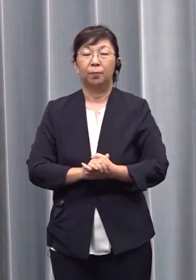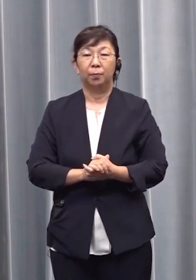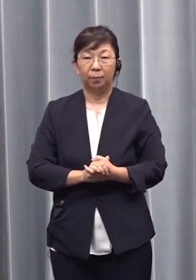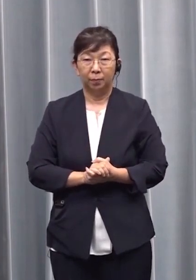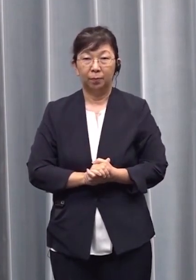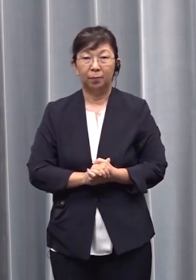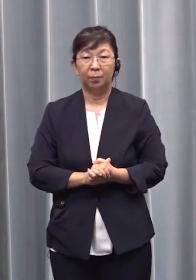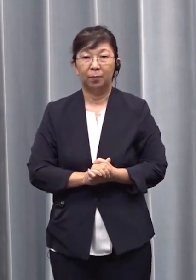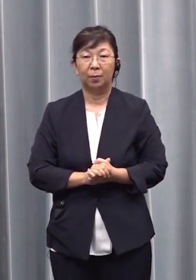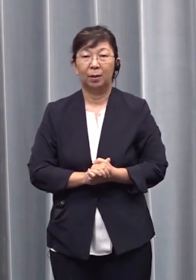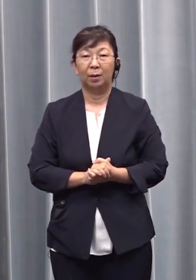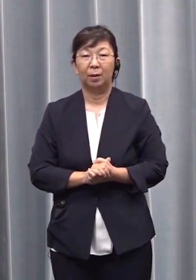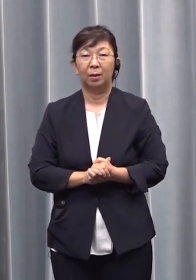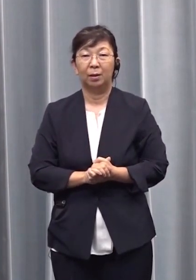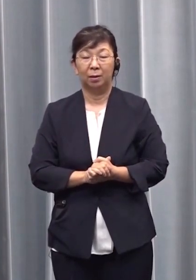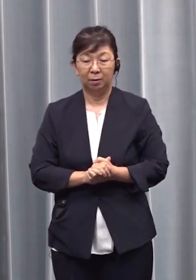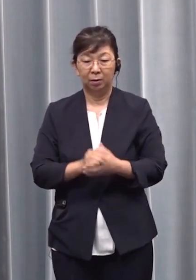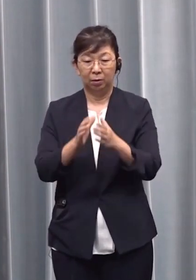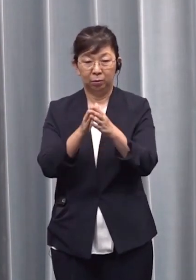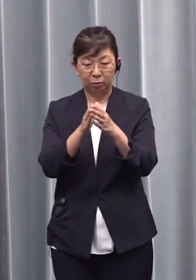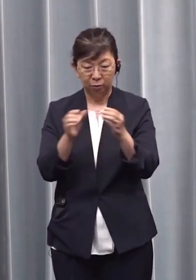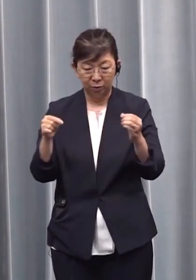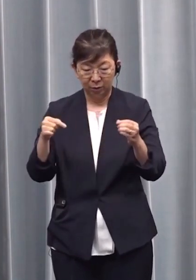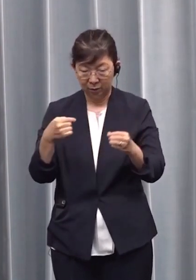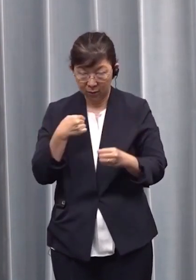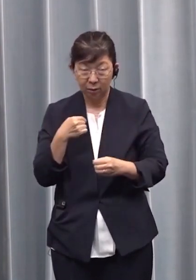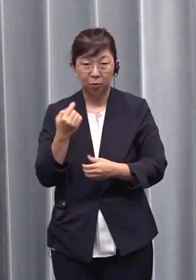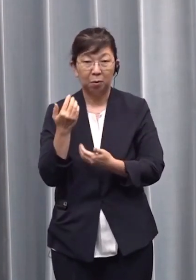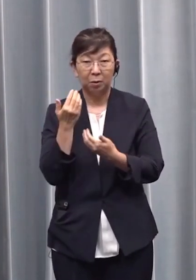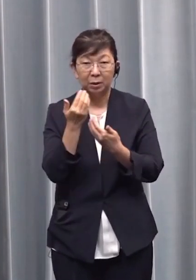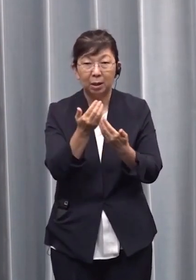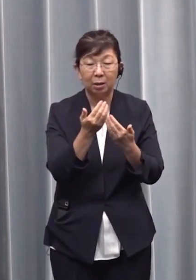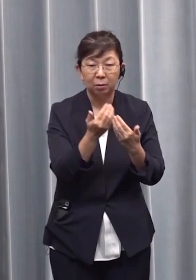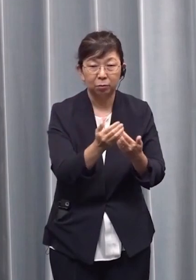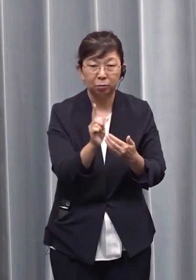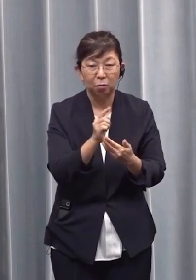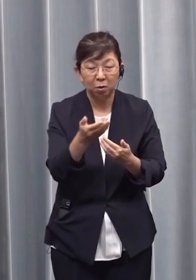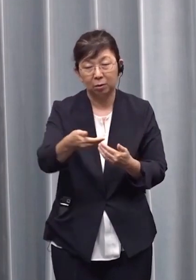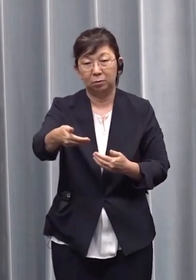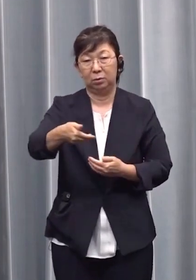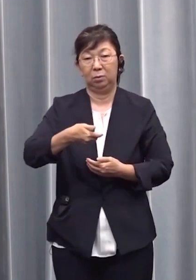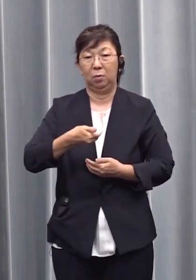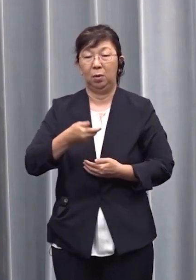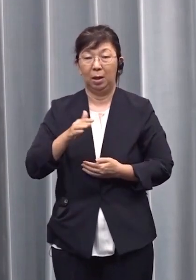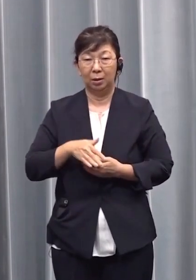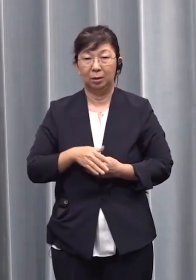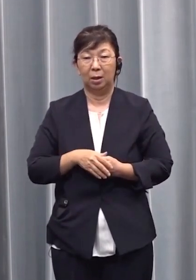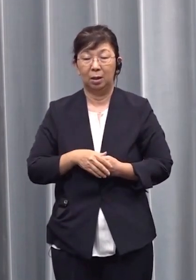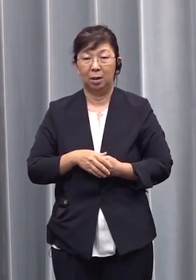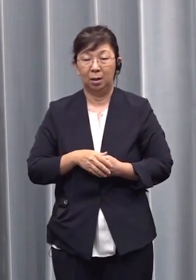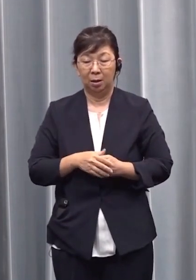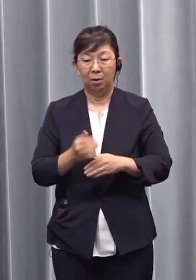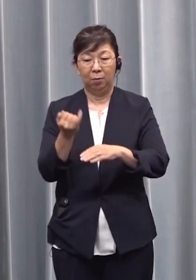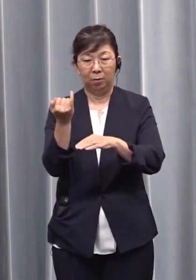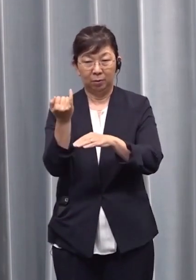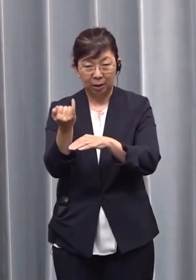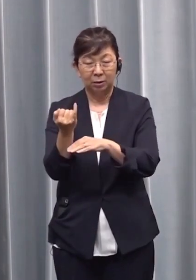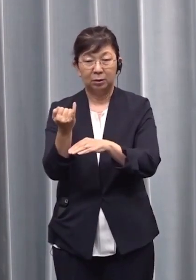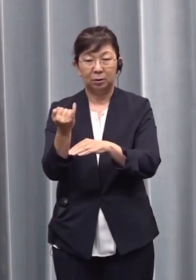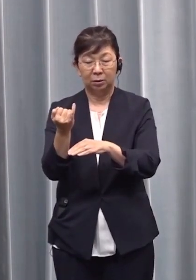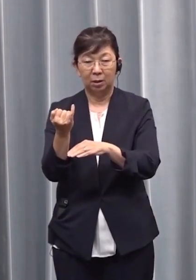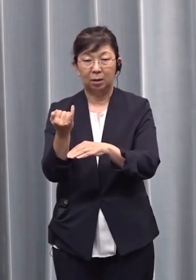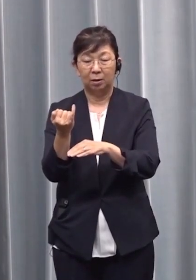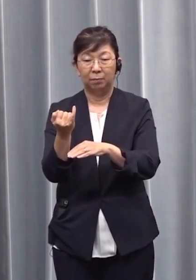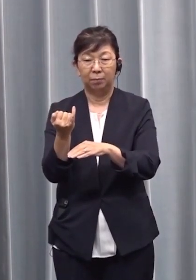そして、国によるヒアリングというご質問をいただきました。小倉大臣のもと、当時小倉大臣のもと